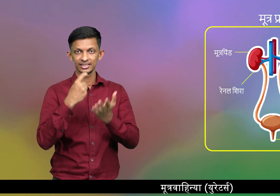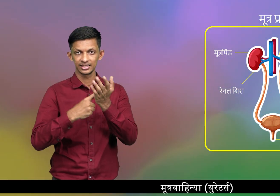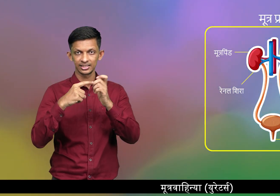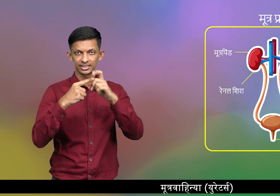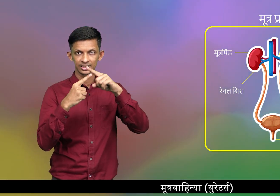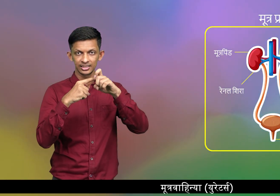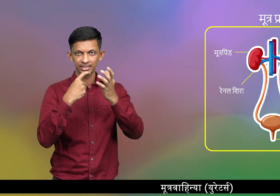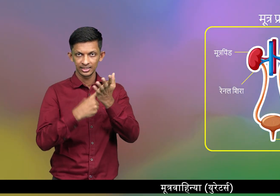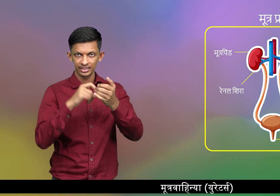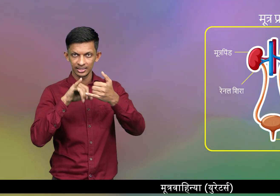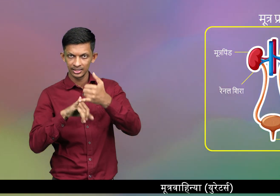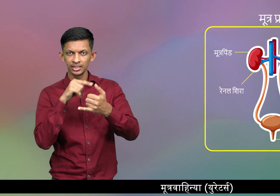मूत्रवाहिन्या युरेटर्स.